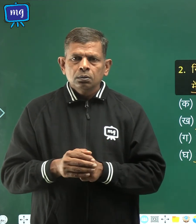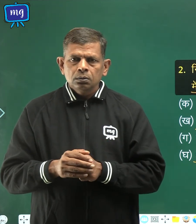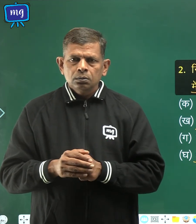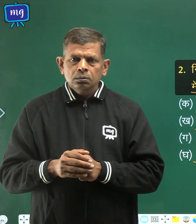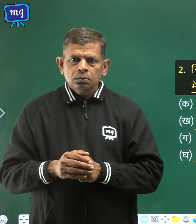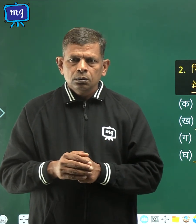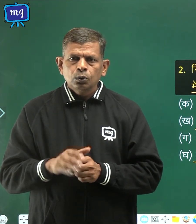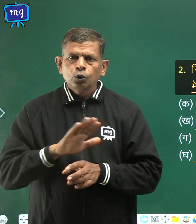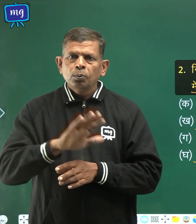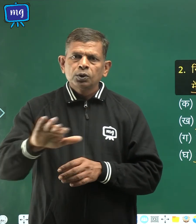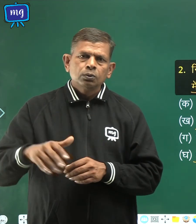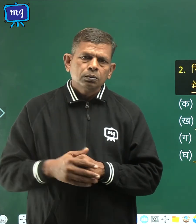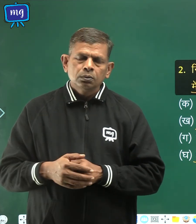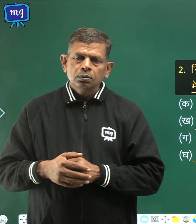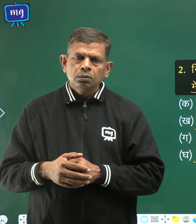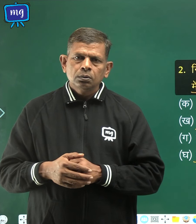तो बच्चों